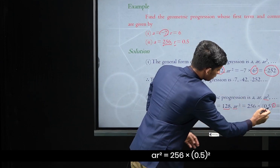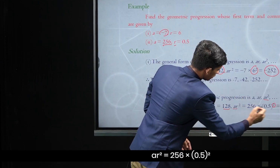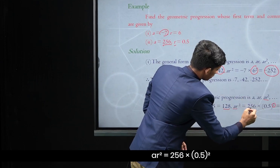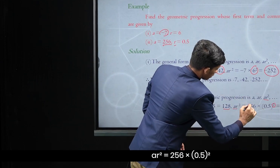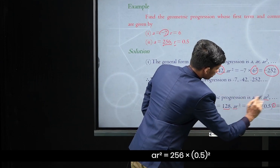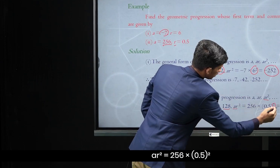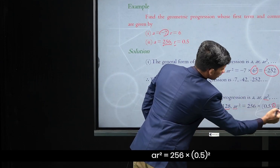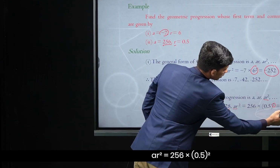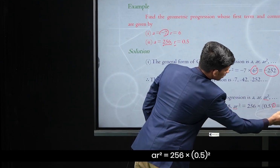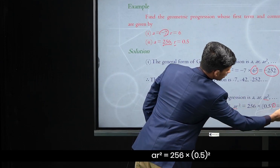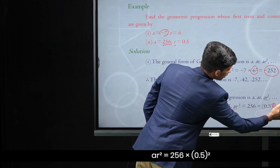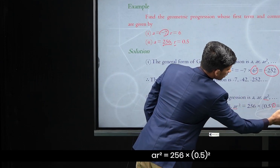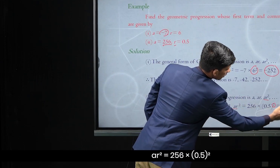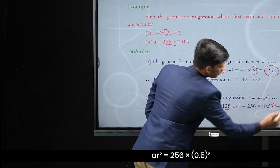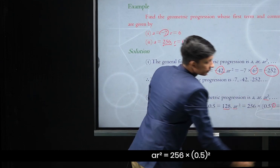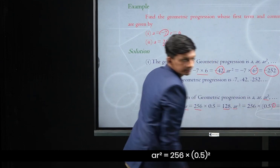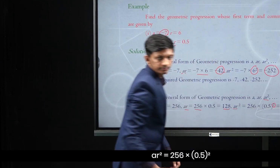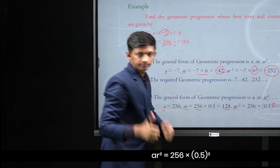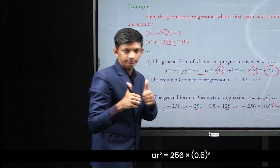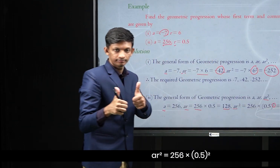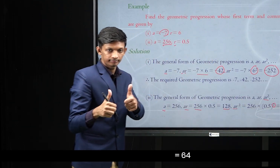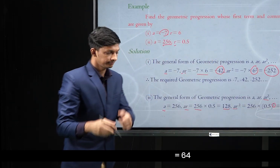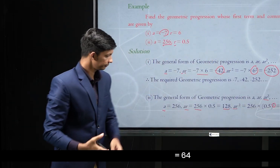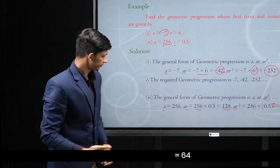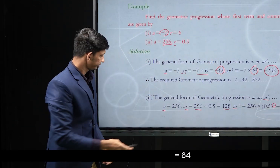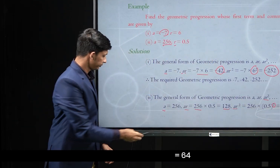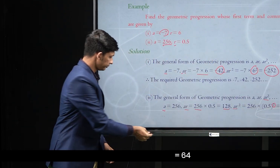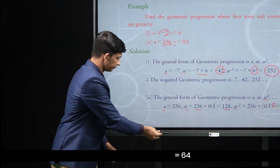0.5 மேலிலக்கு 2 ஈடு 64.